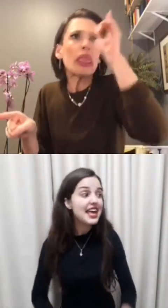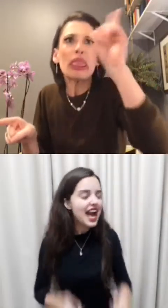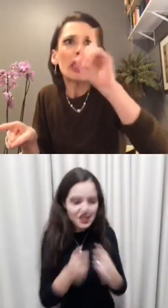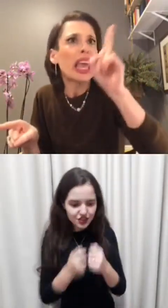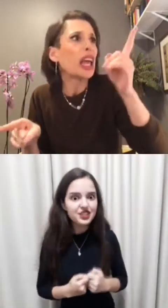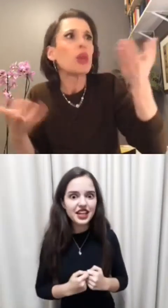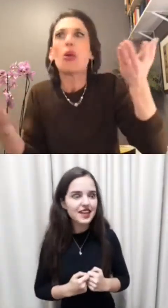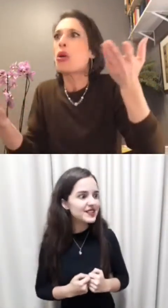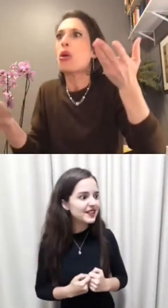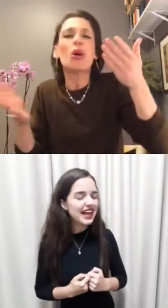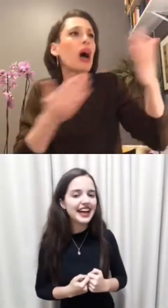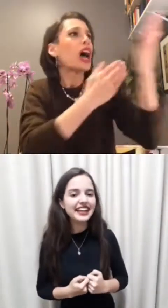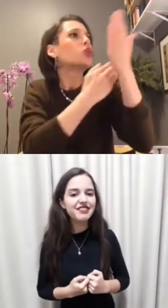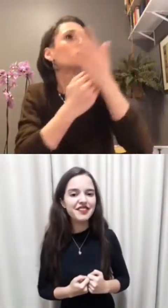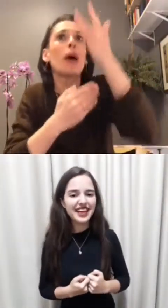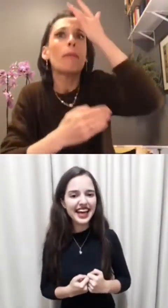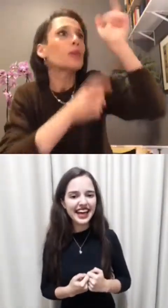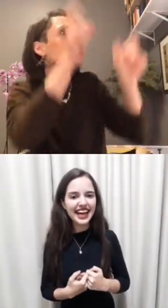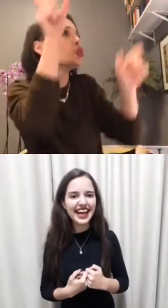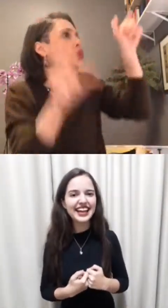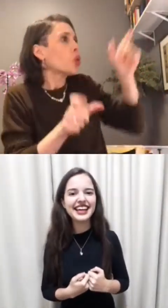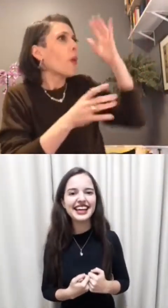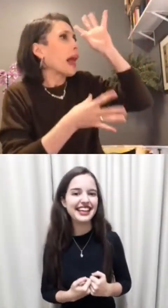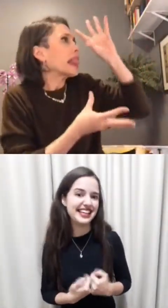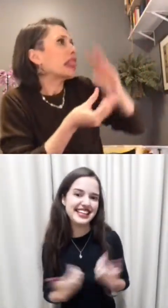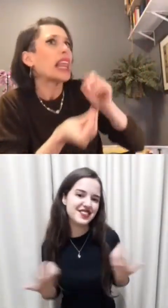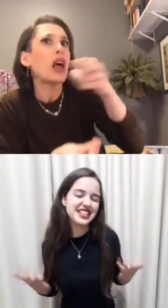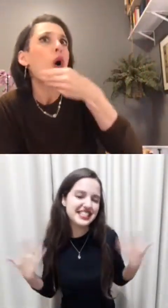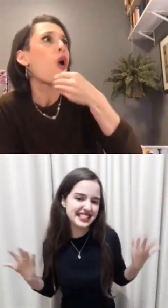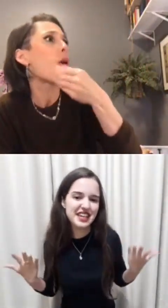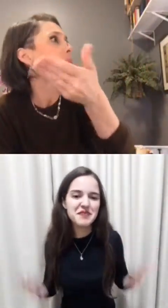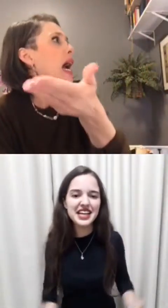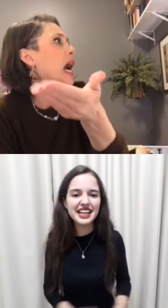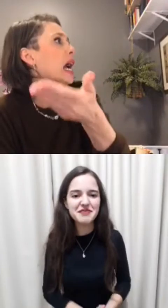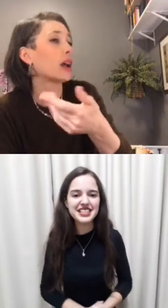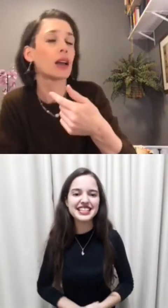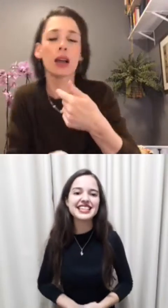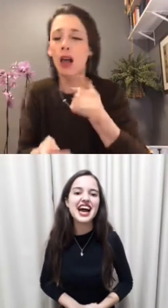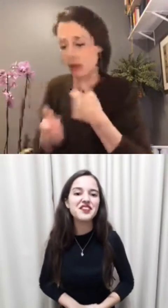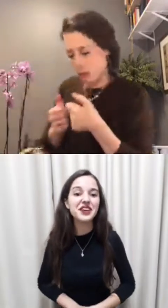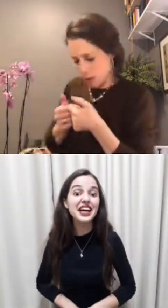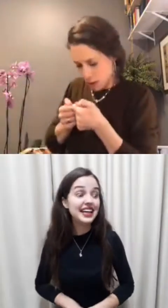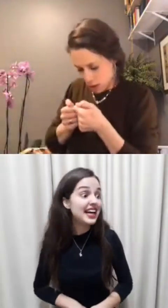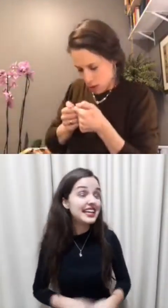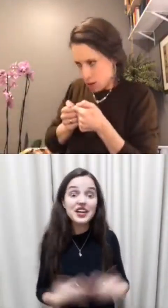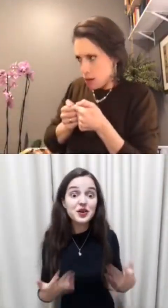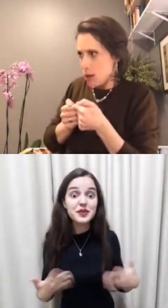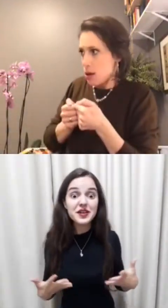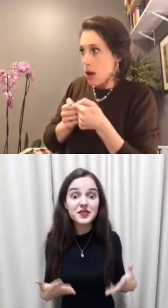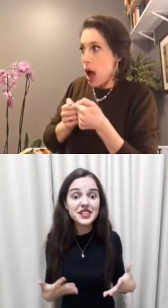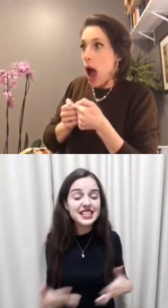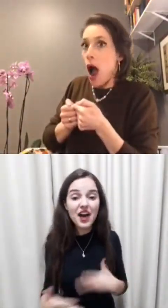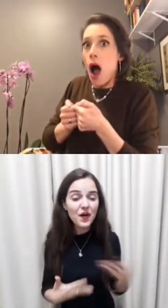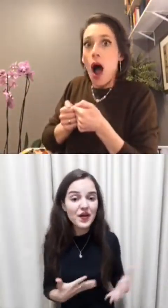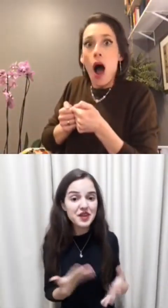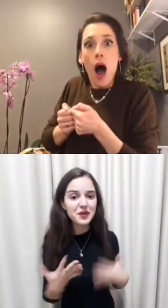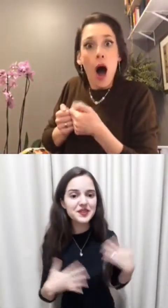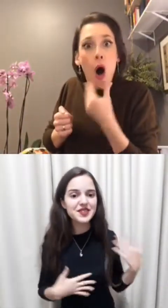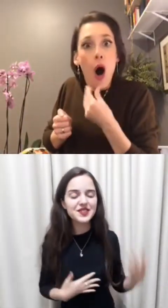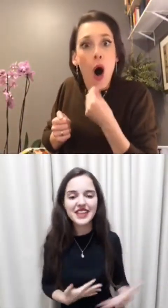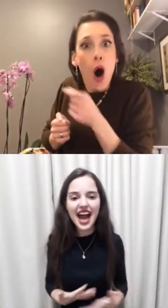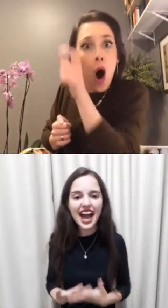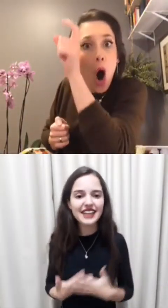E aí eu tirei o celular e vi que era ele, e eu já sabia Libras nessa época. E aí eu comecei a conversar, oi, eu